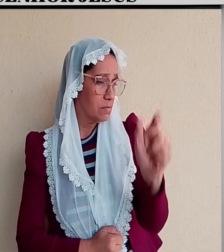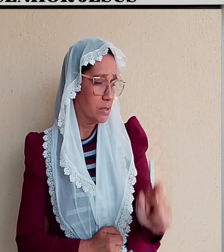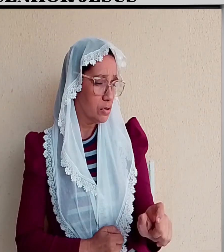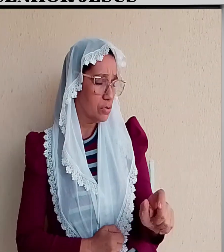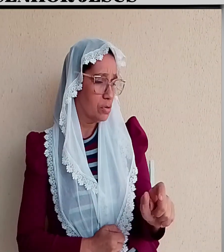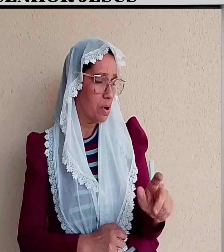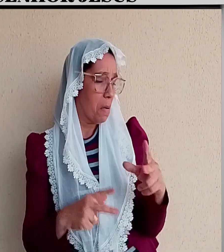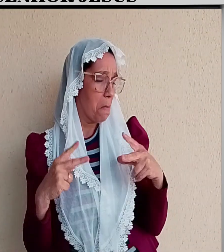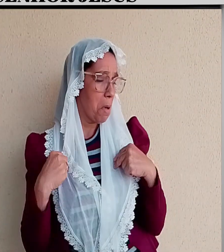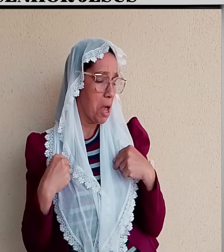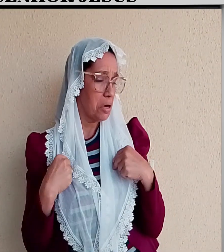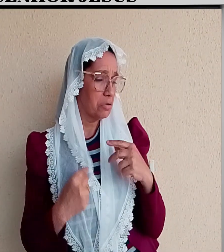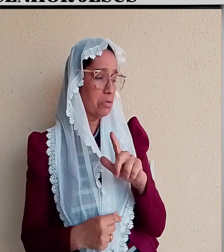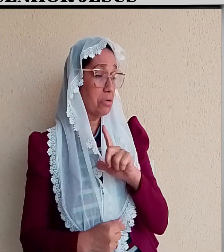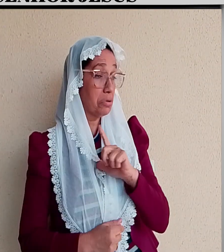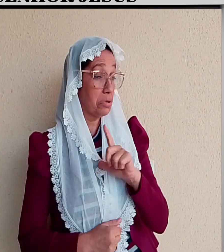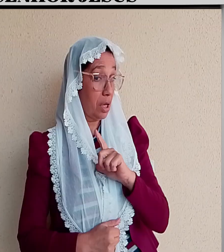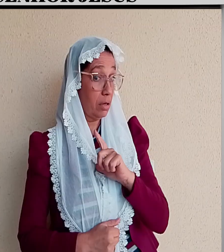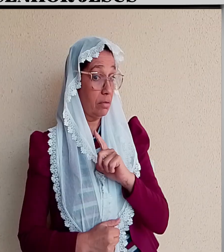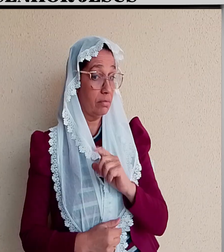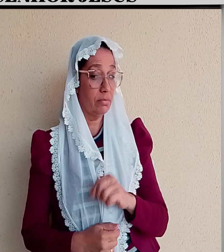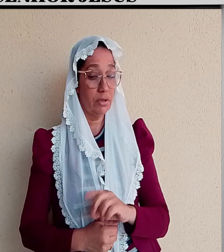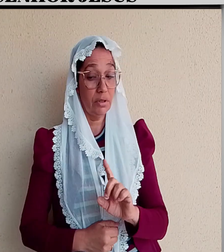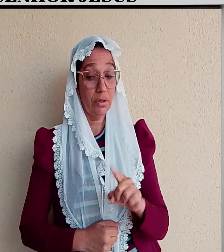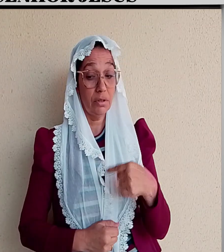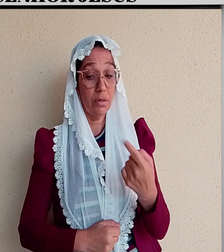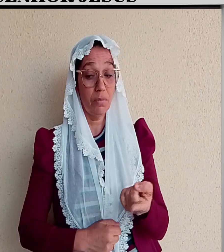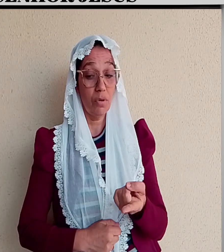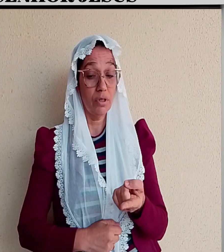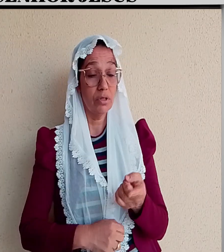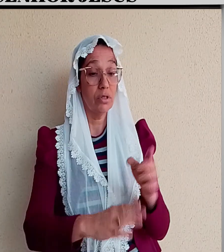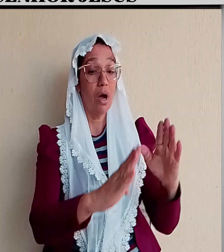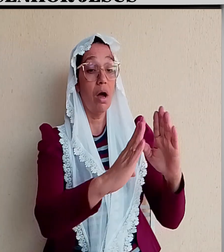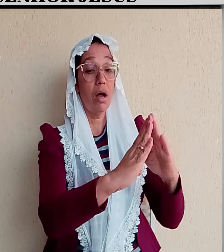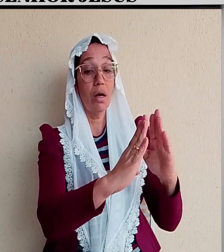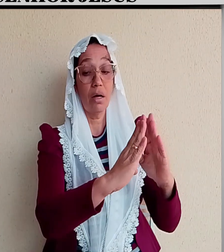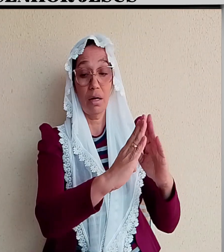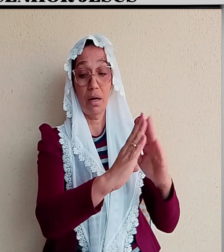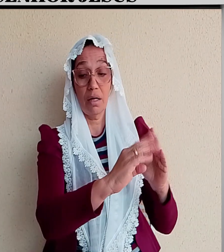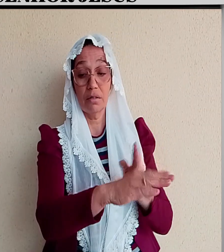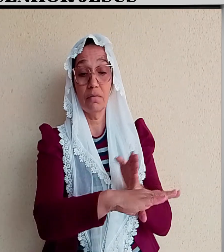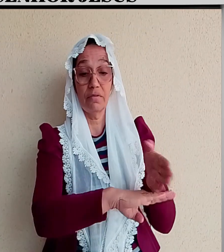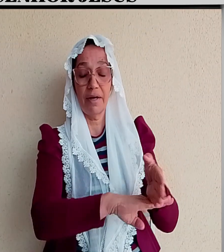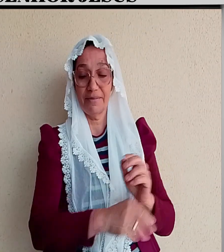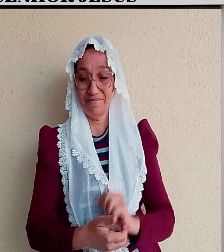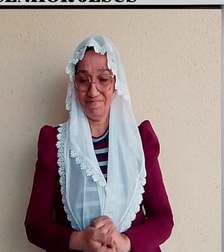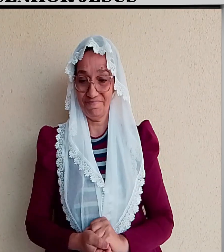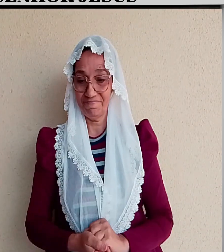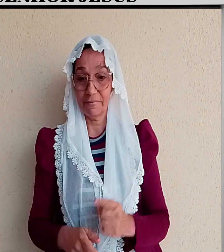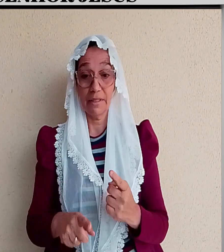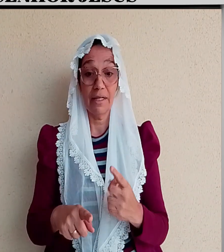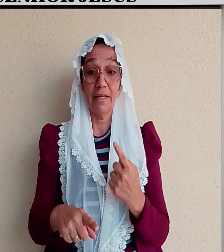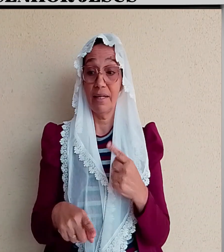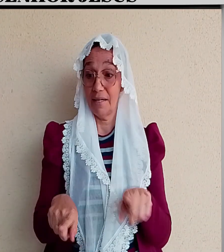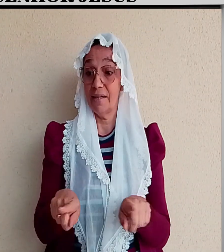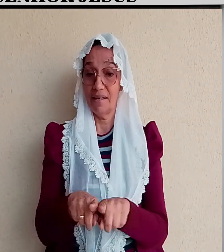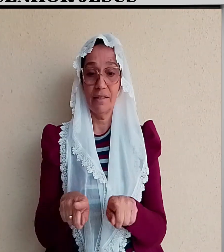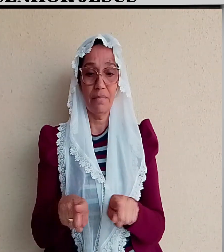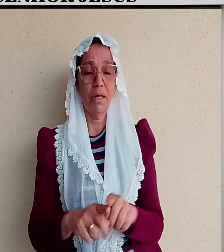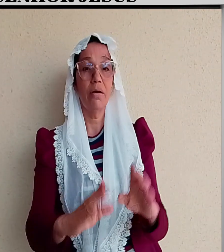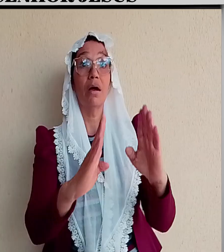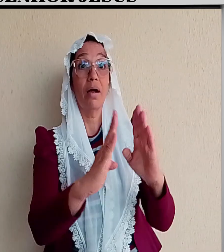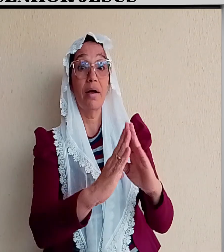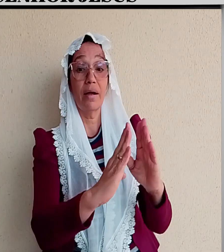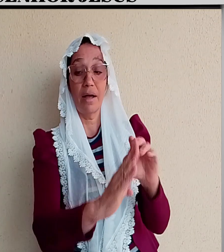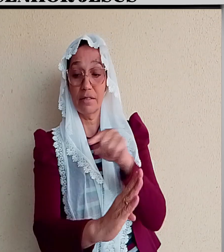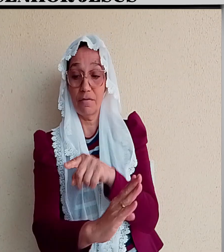retireis. E quando entrardes em alguma casa, saudai-a, e se a casa for